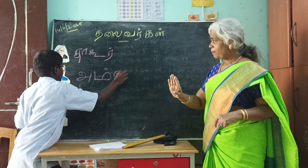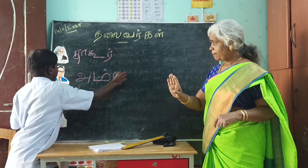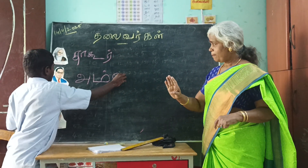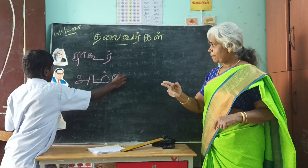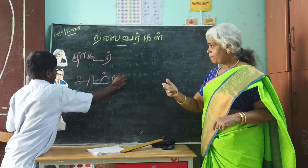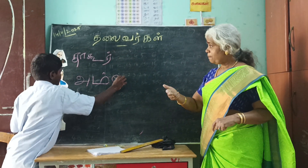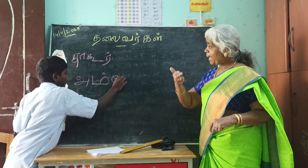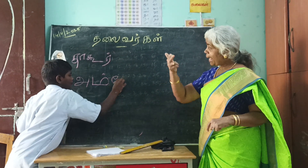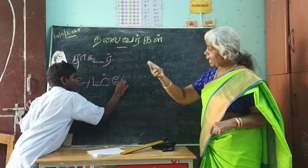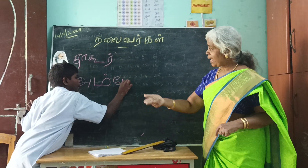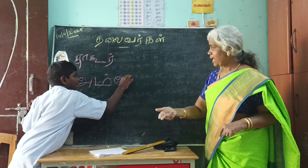தே